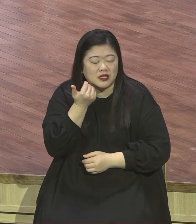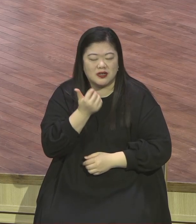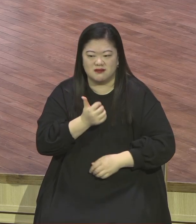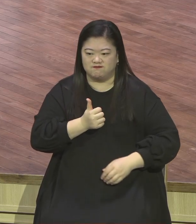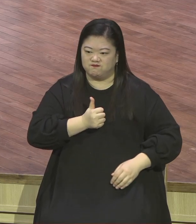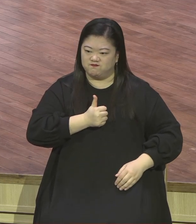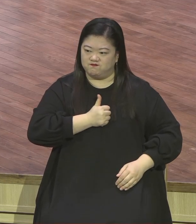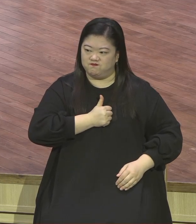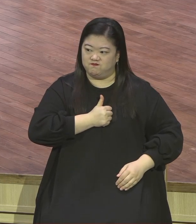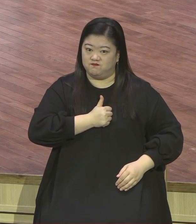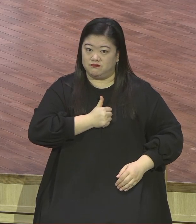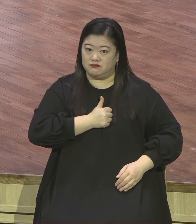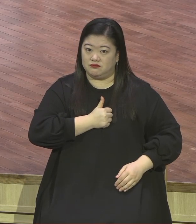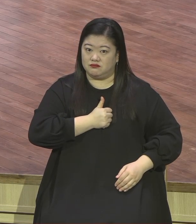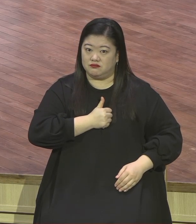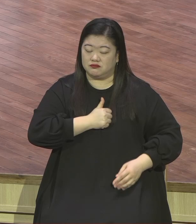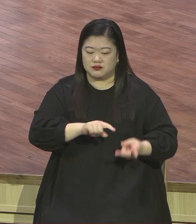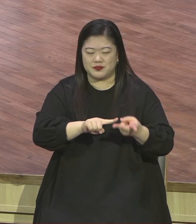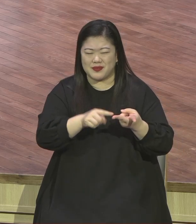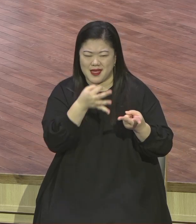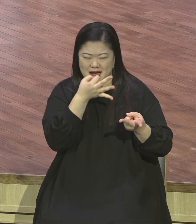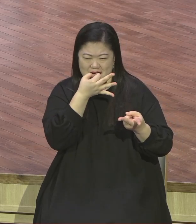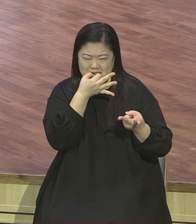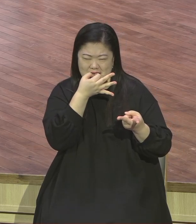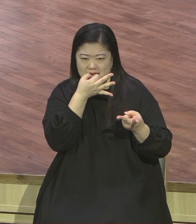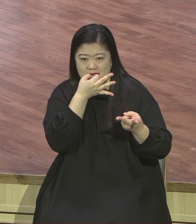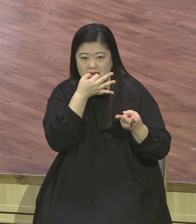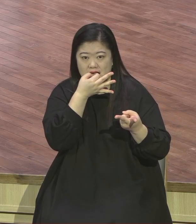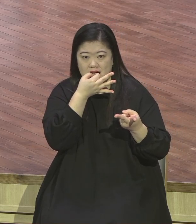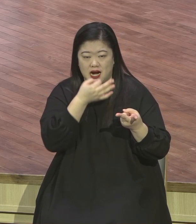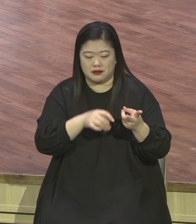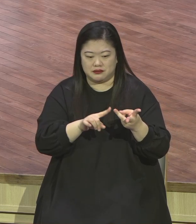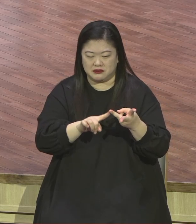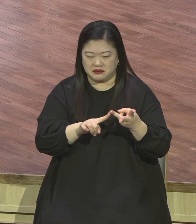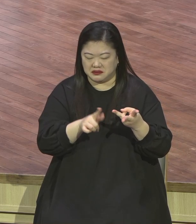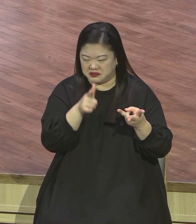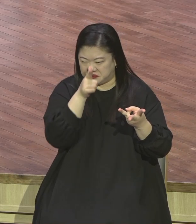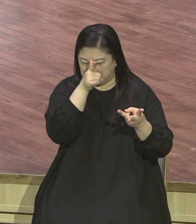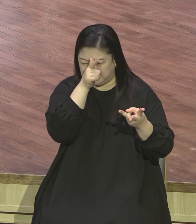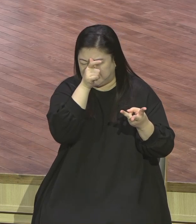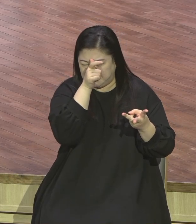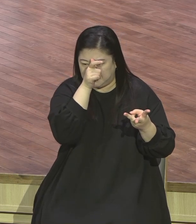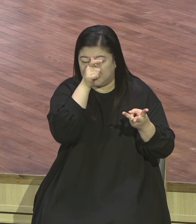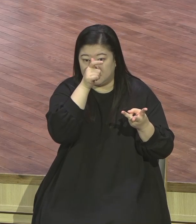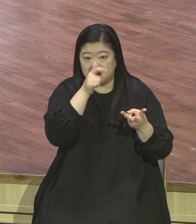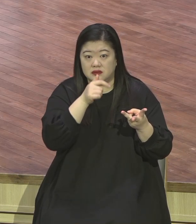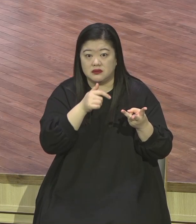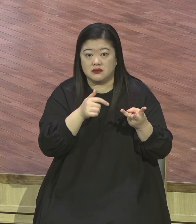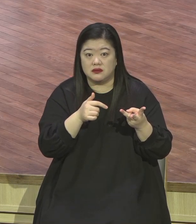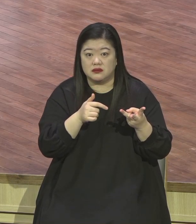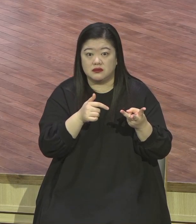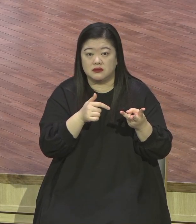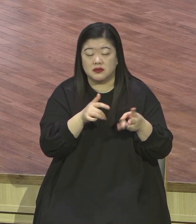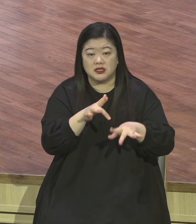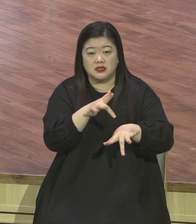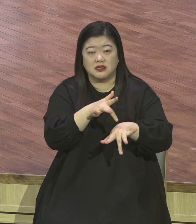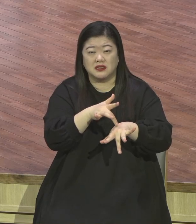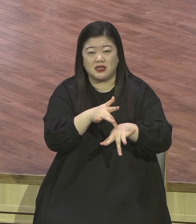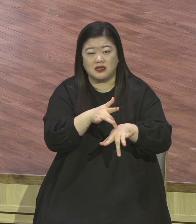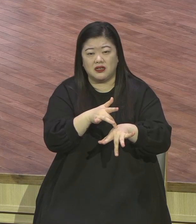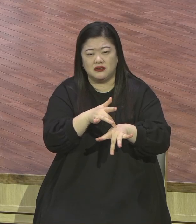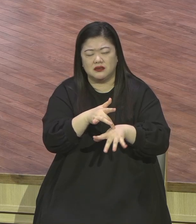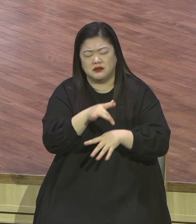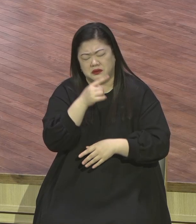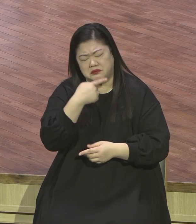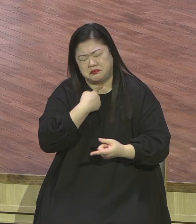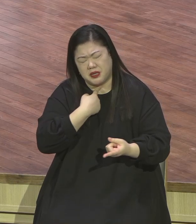누굴 좋아합니까? 욕심 많은 사람 사단이 누굴 좋아합니까? 아주 이기적인 사람 모르는 사람 좋아합니다 차다가서 그냥